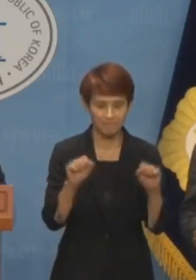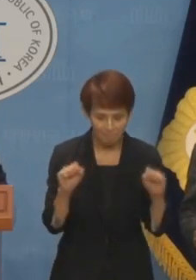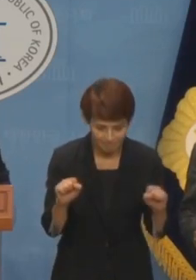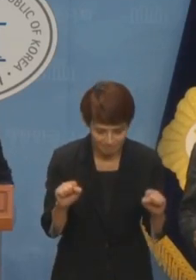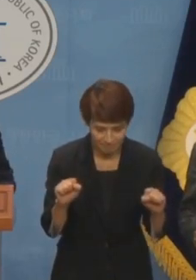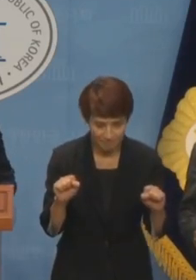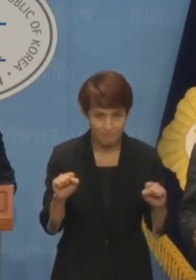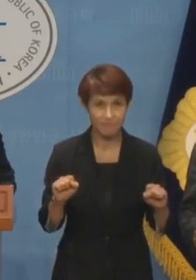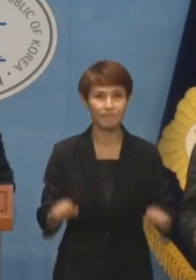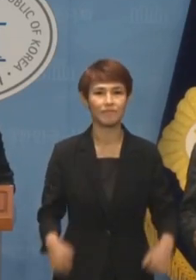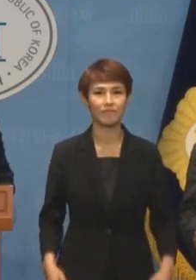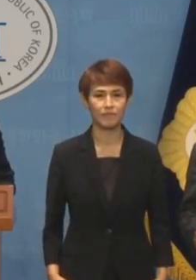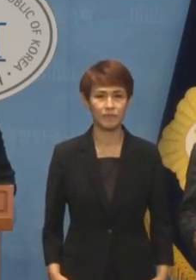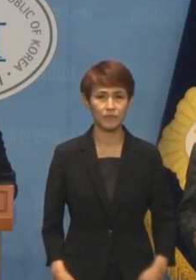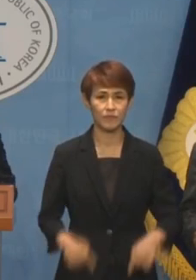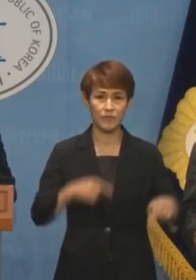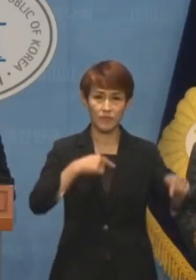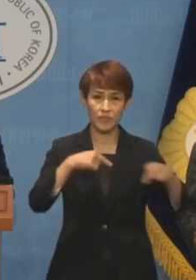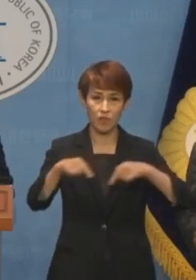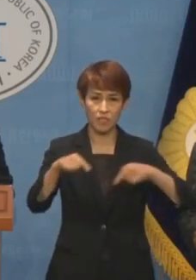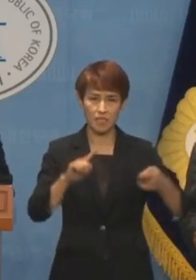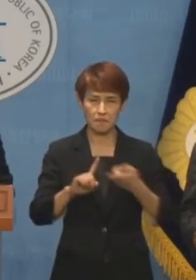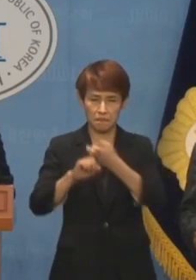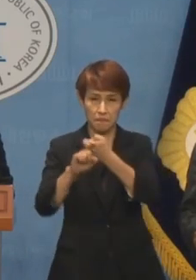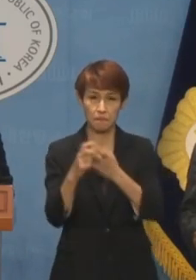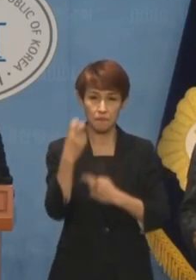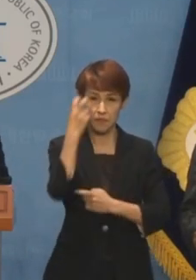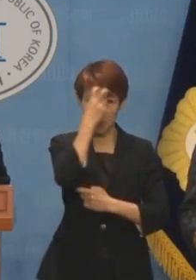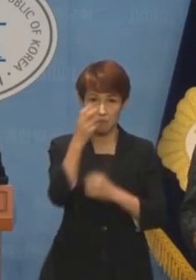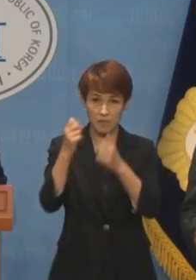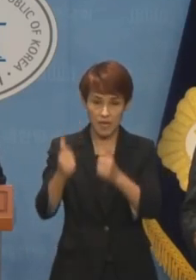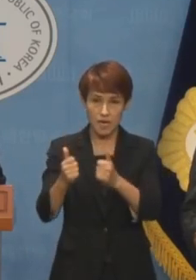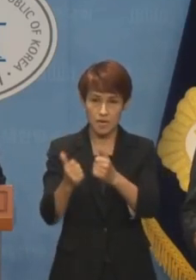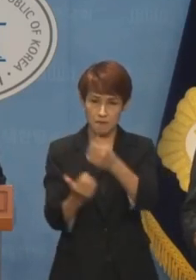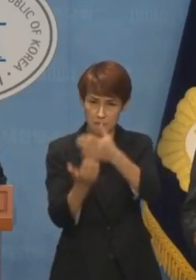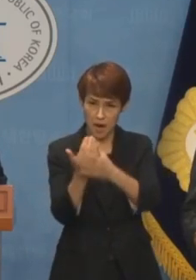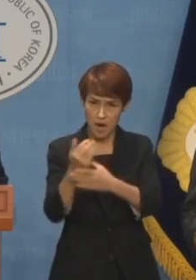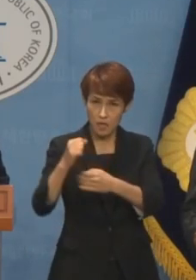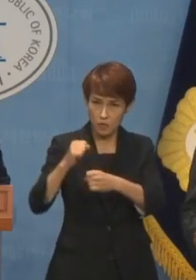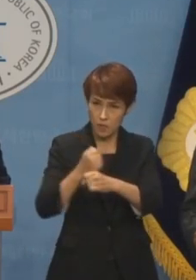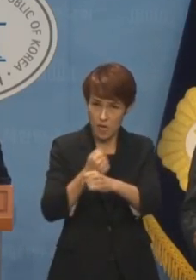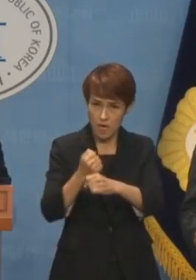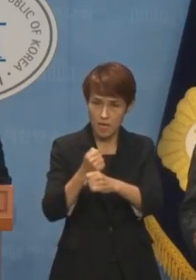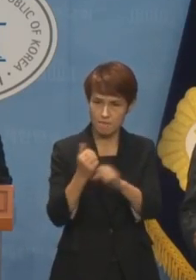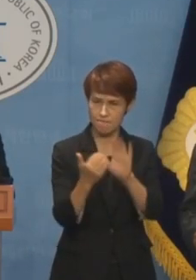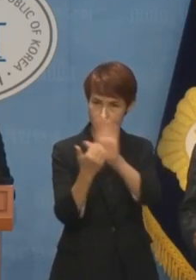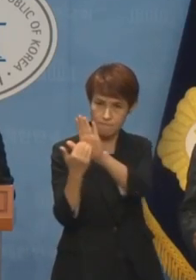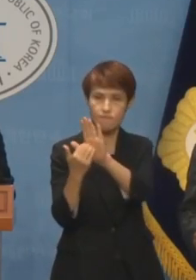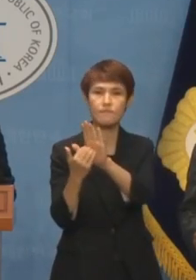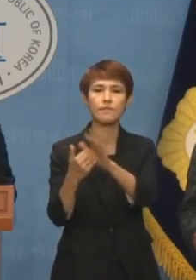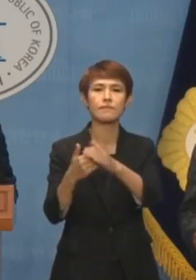안녕하십니까. 정치검찰 사건조작 특별대책단 간사 박균택입니다.